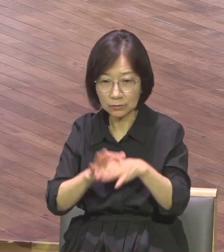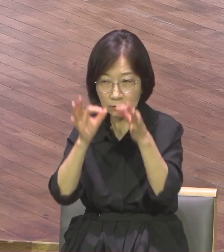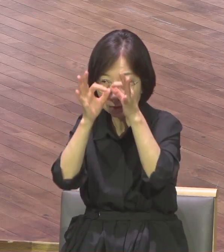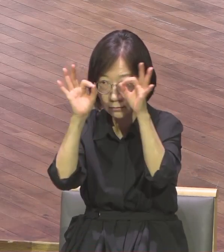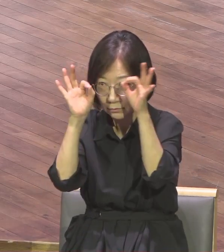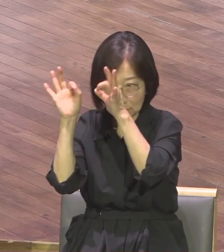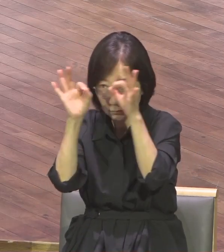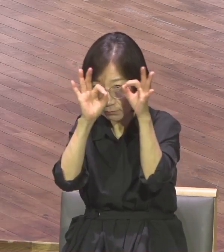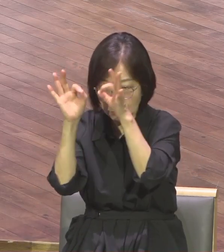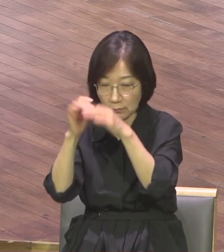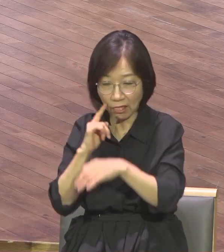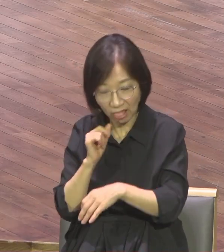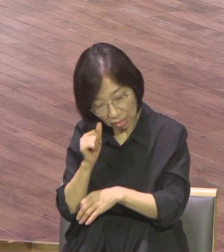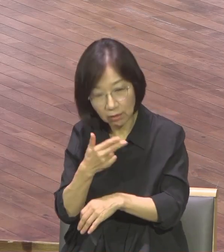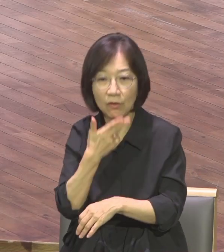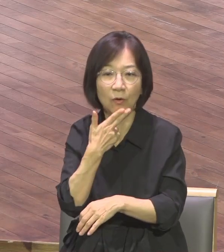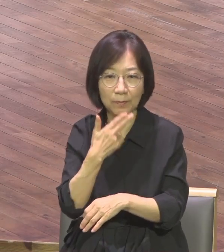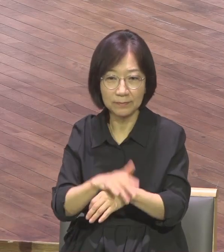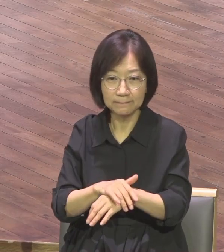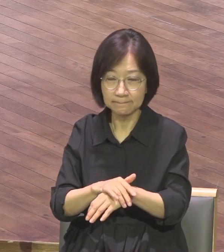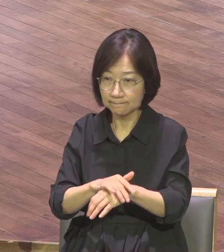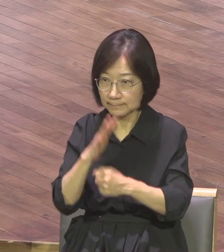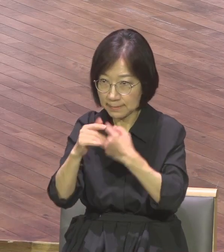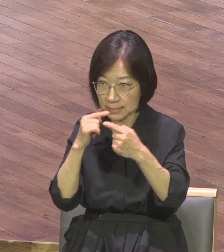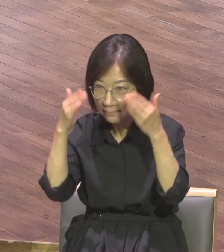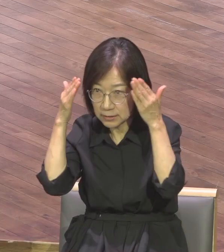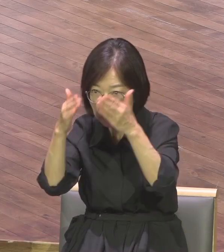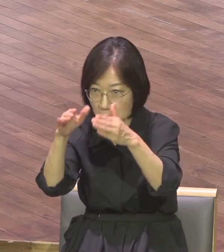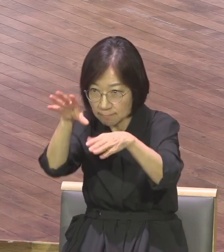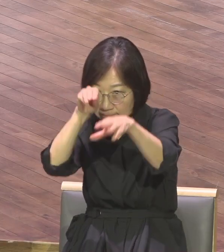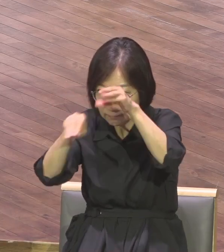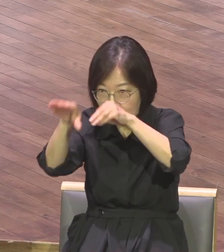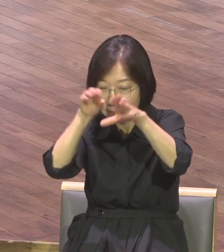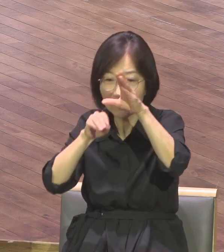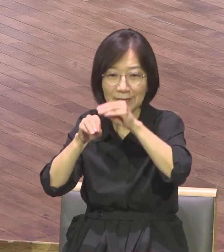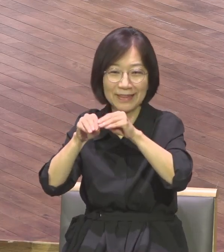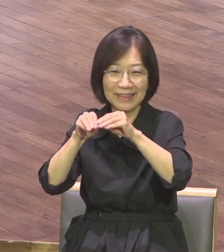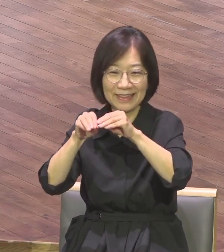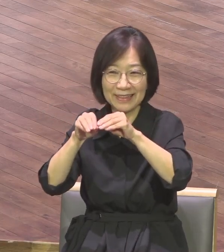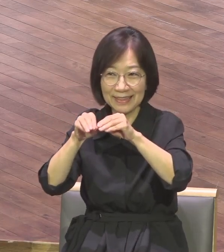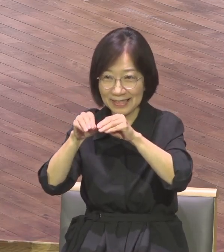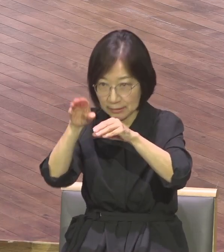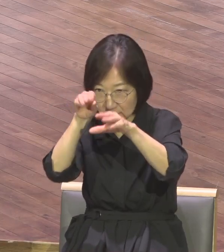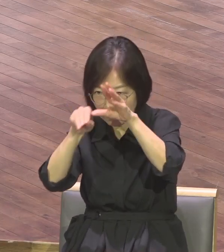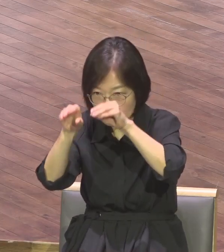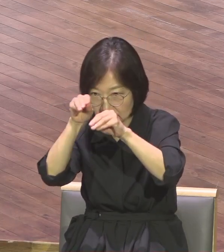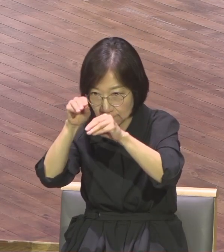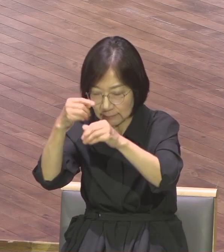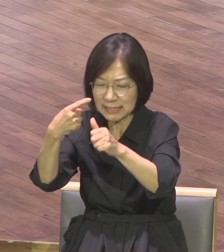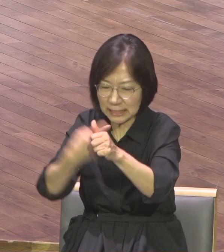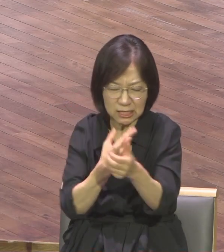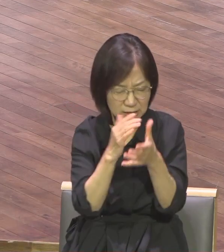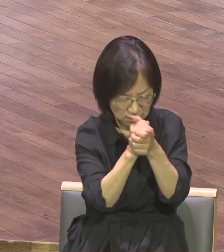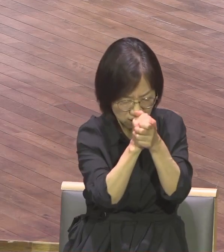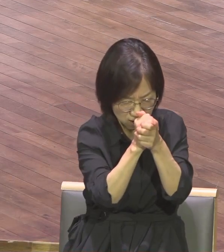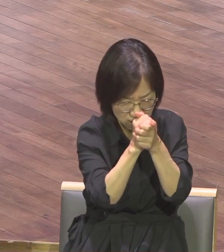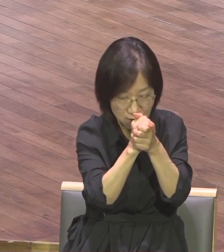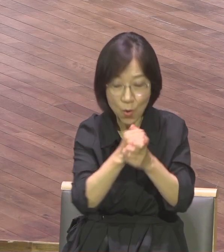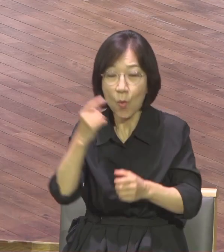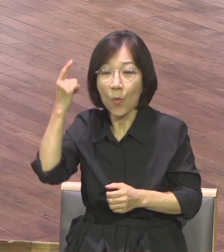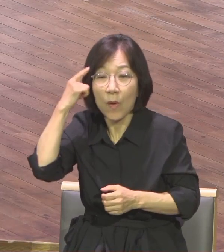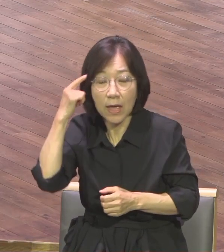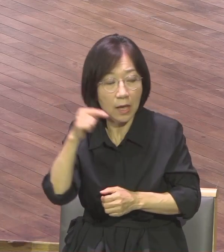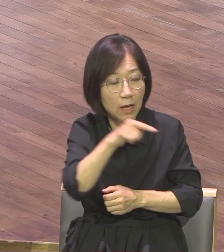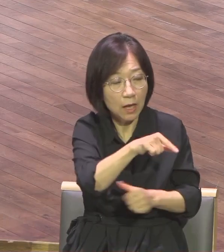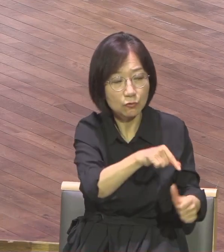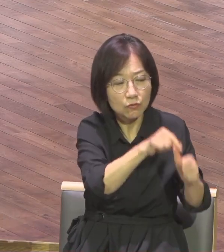자세가 달라요. 눈빛이 달라요. 그 말씀을 들으면서 그러면서 기도하지 말라 그래도 기도해요. 자기 현장이 있기